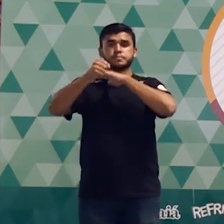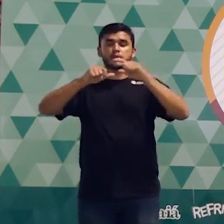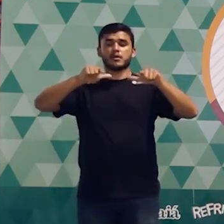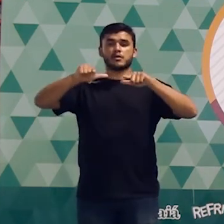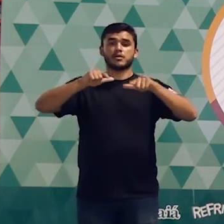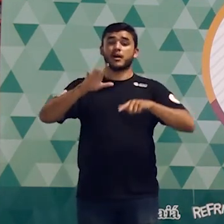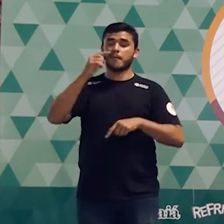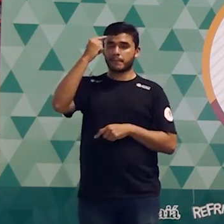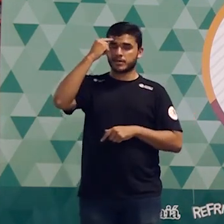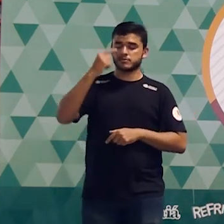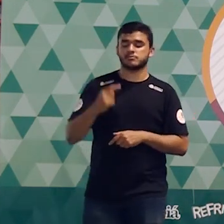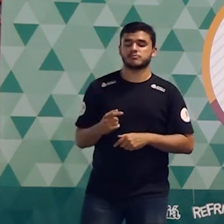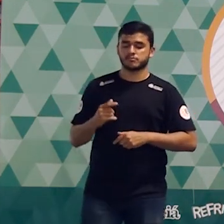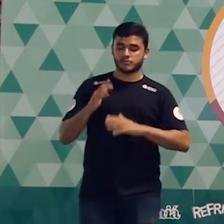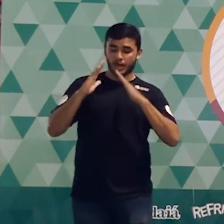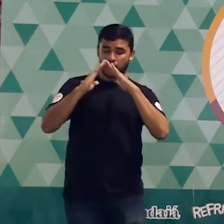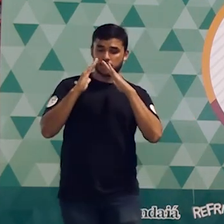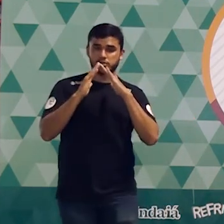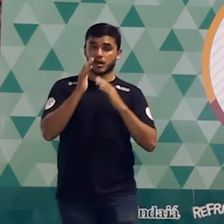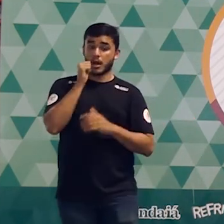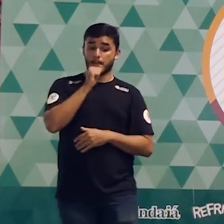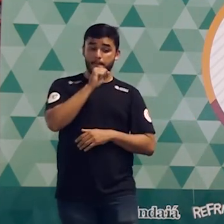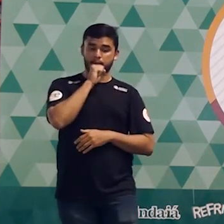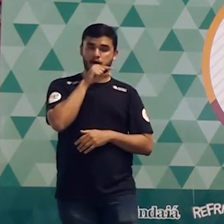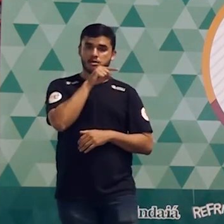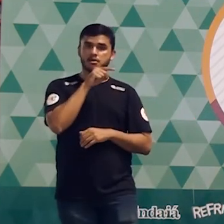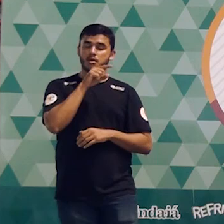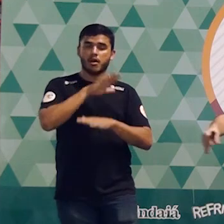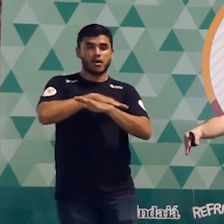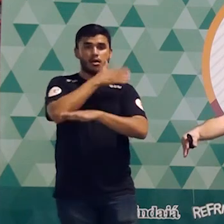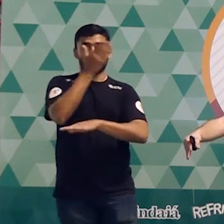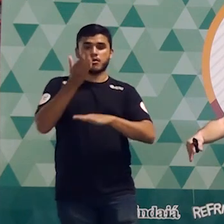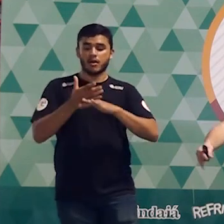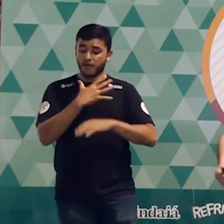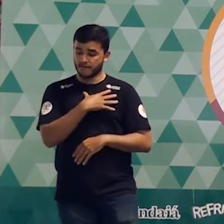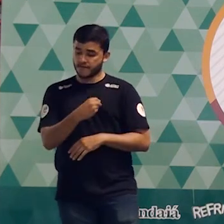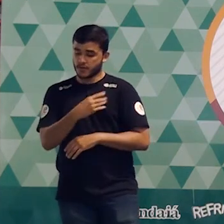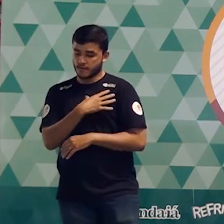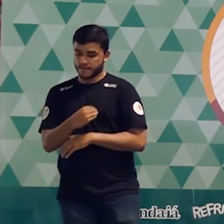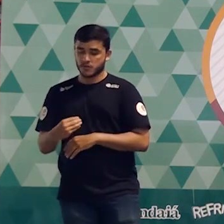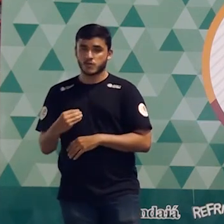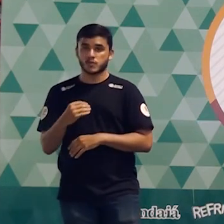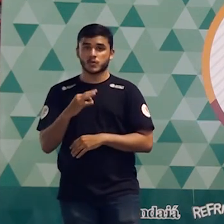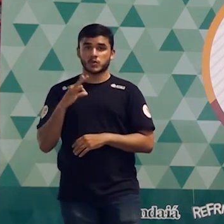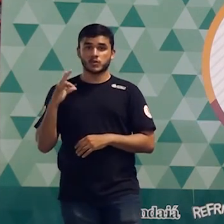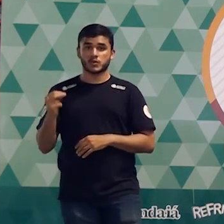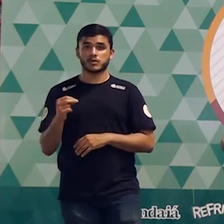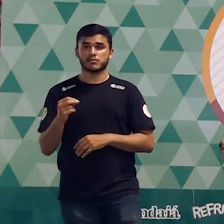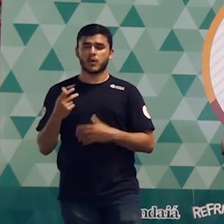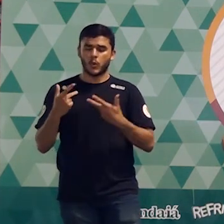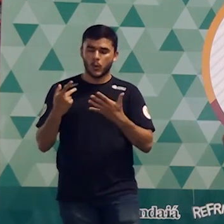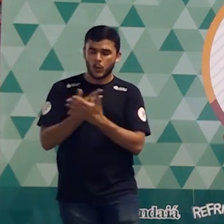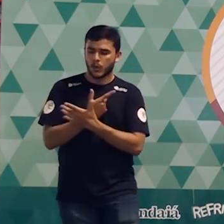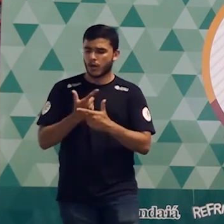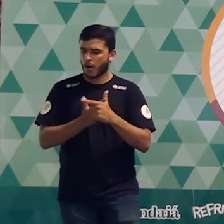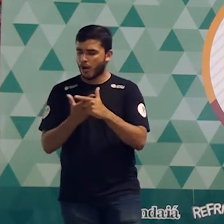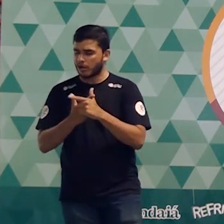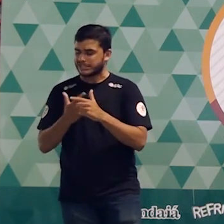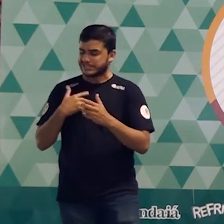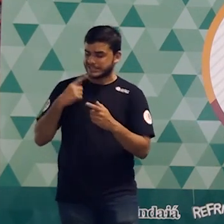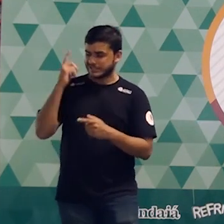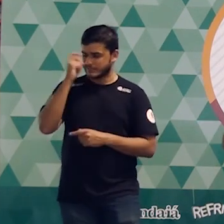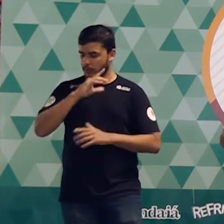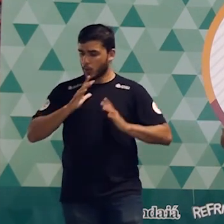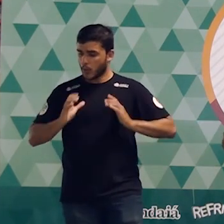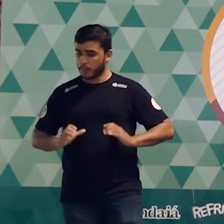quando você tinha uma mãe em casa, 24 horas por dia. Aí ela ter vários filhos, mesmo que fosse ruim, problemático,